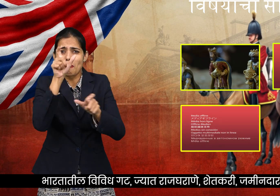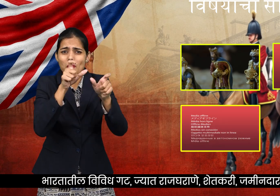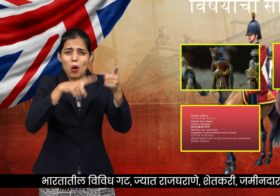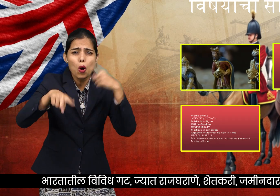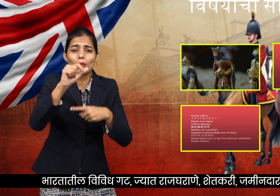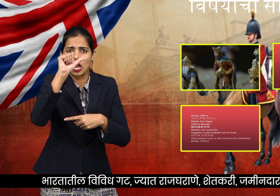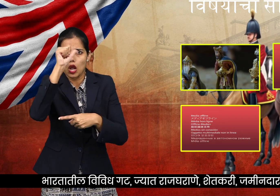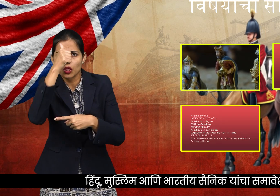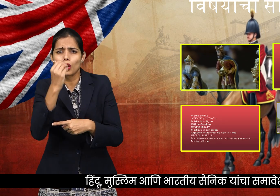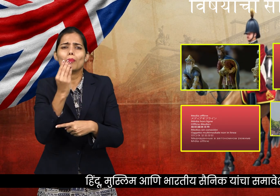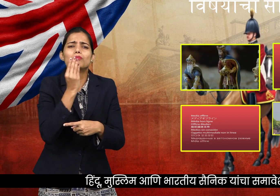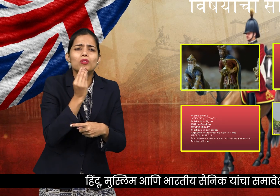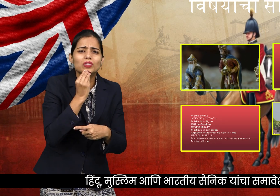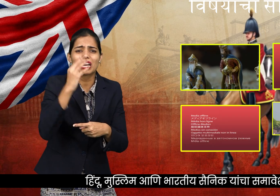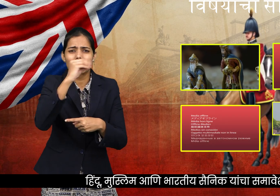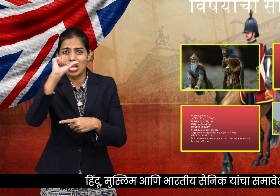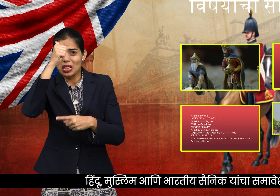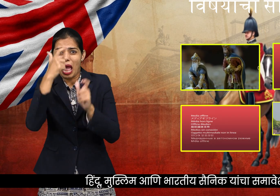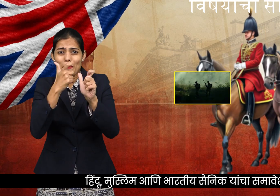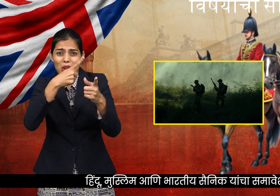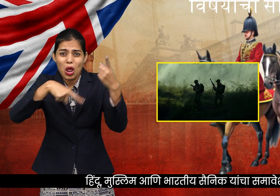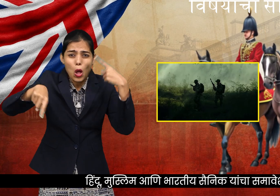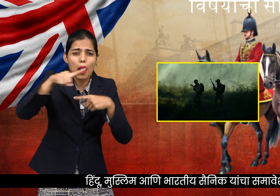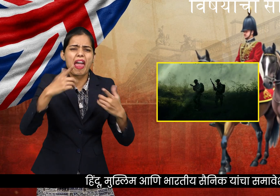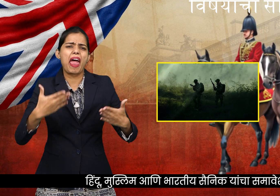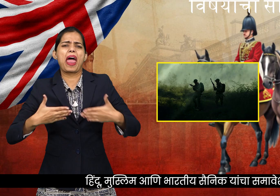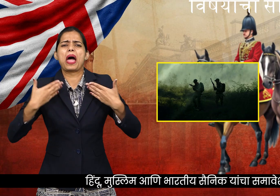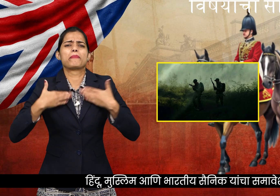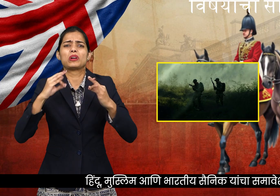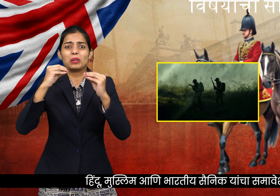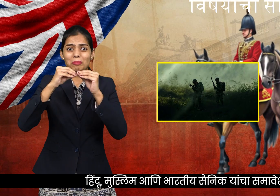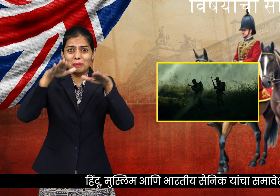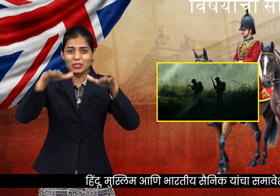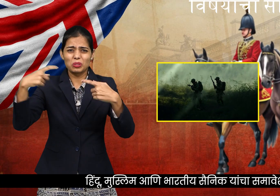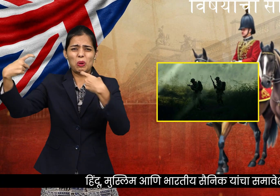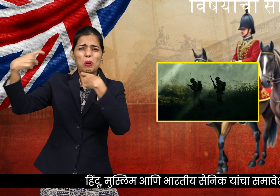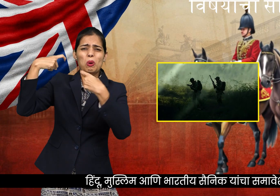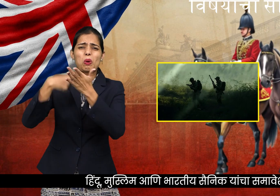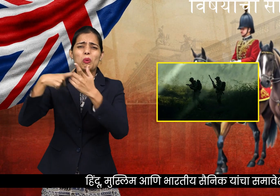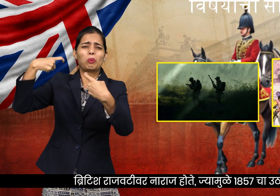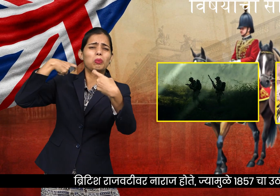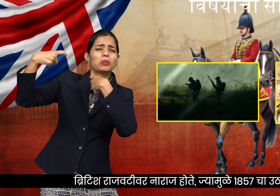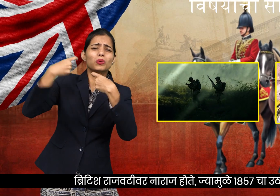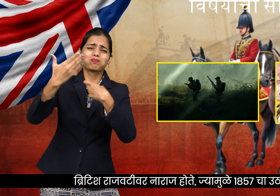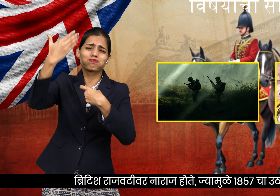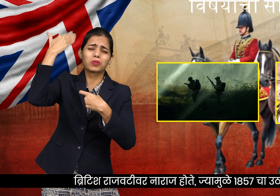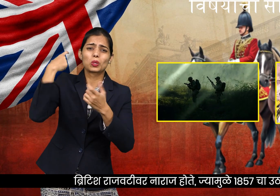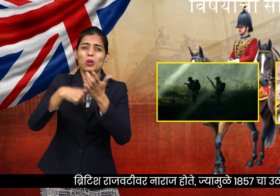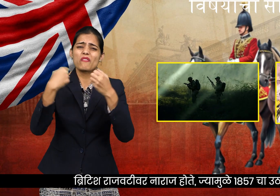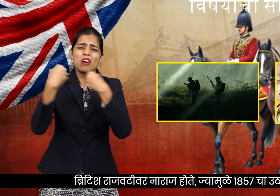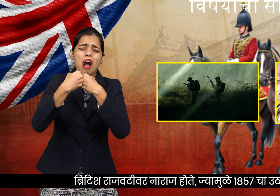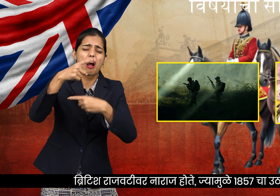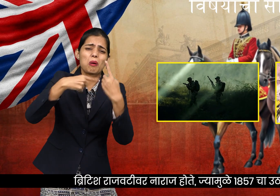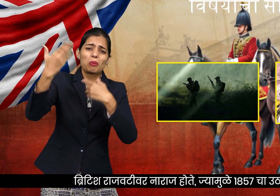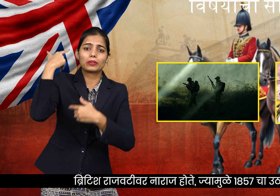जमीनदार, आदिवासी लोक, हिंदू, मुस्लिम आणि भारतीय सैनिक यांचा समावेश आहे. ब्रिटिश